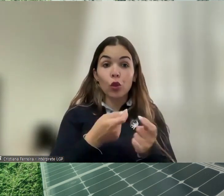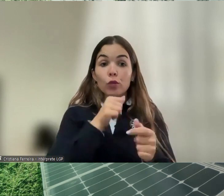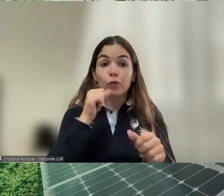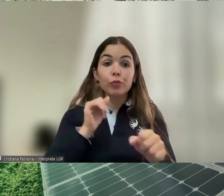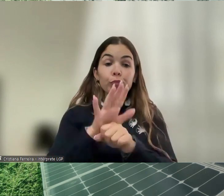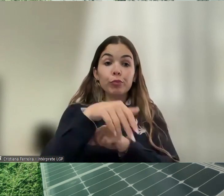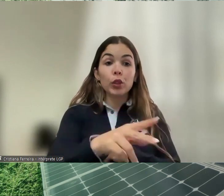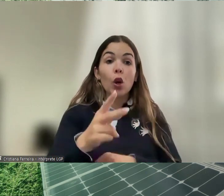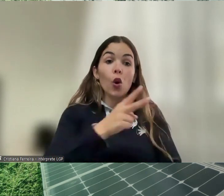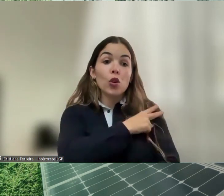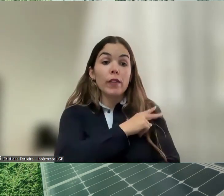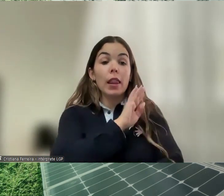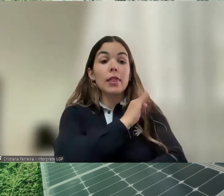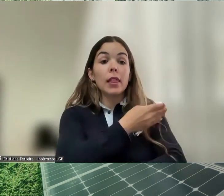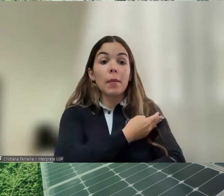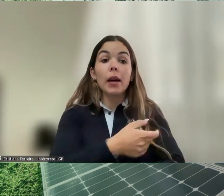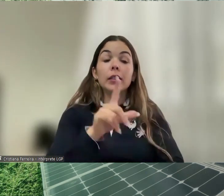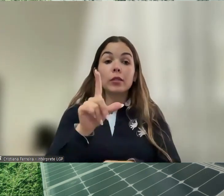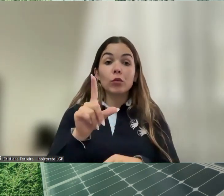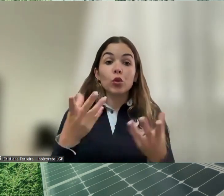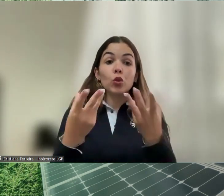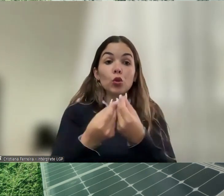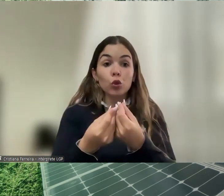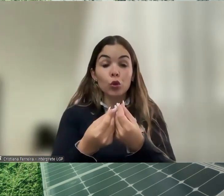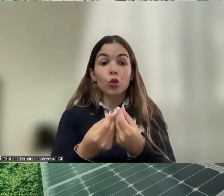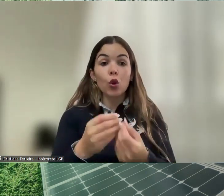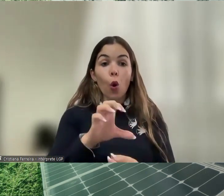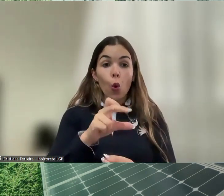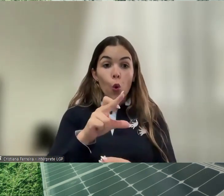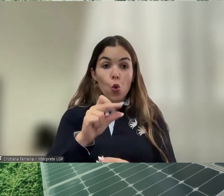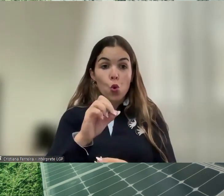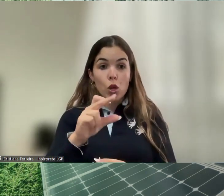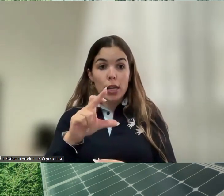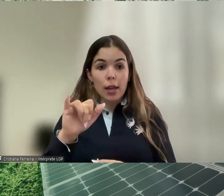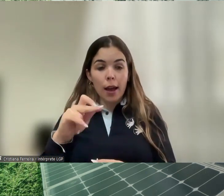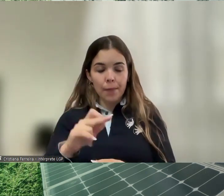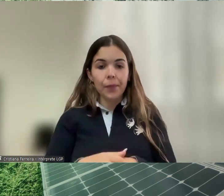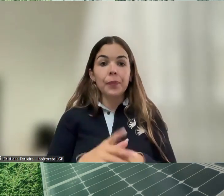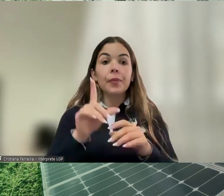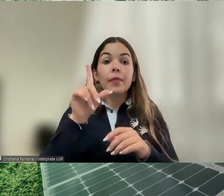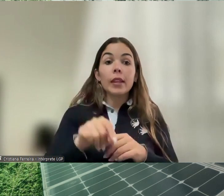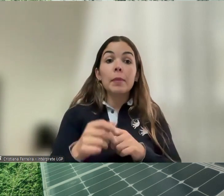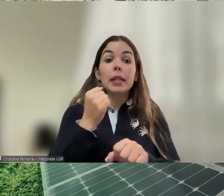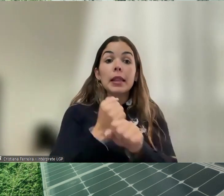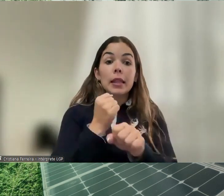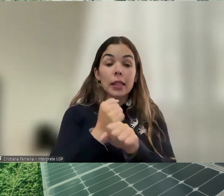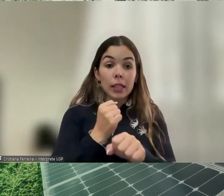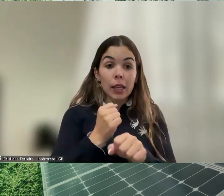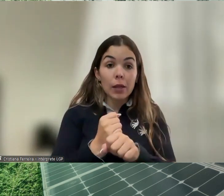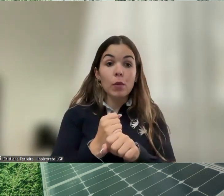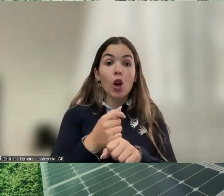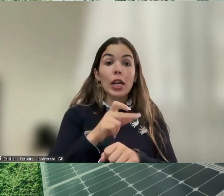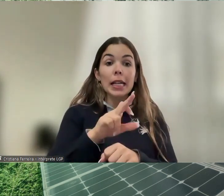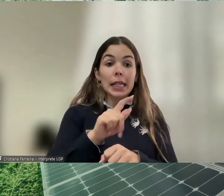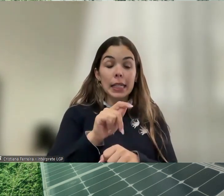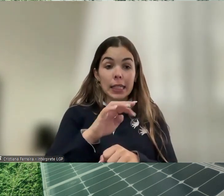Aveiro, que é também em colaboração com a Universidade da Coruña. Trabalhou em consultadoria ambiental de resíduos e em